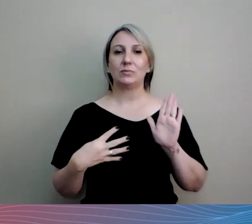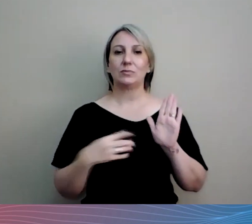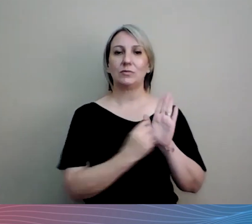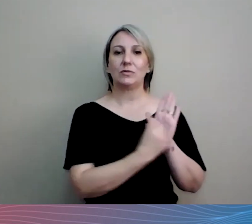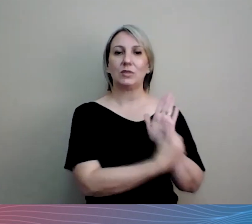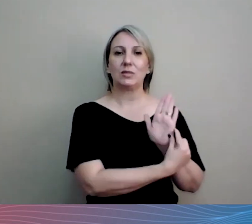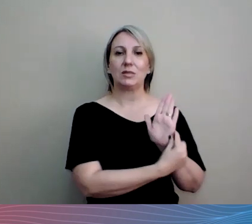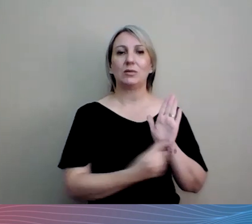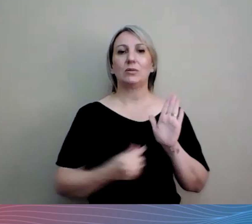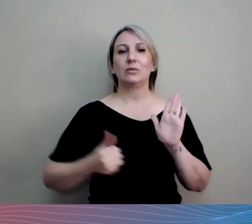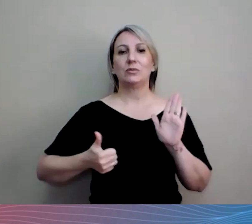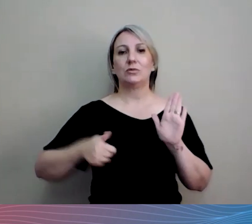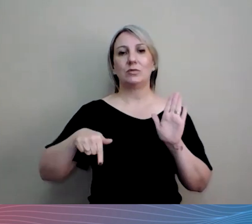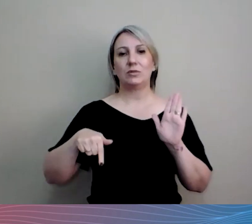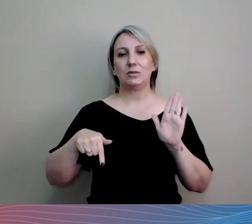17.